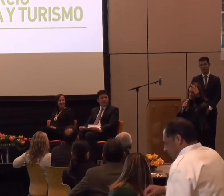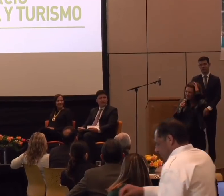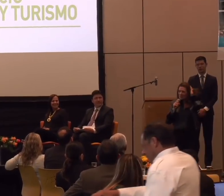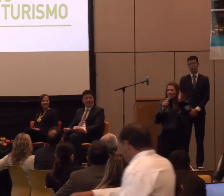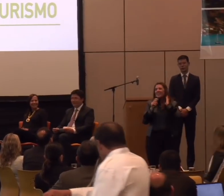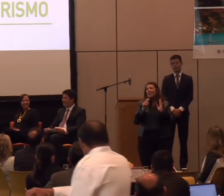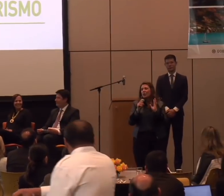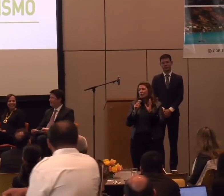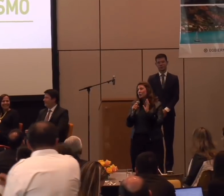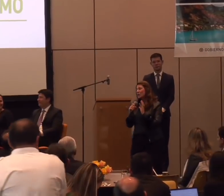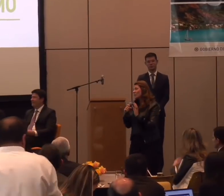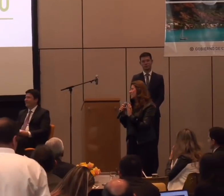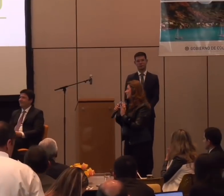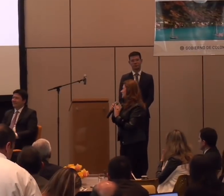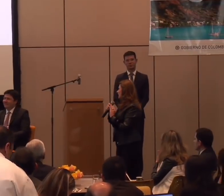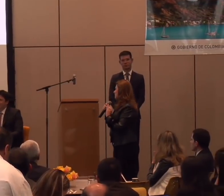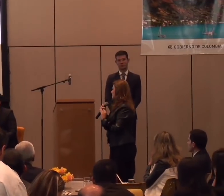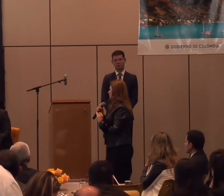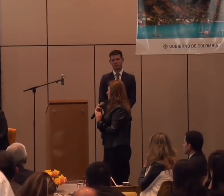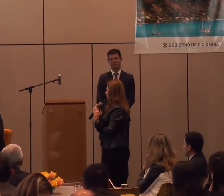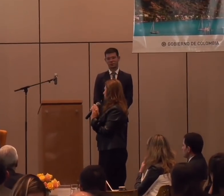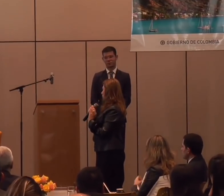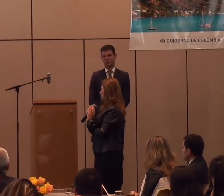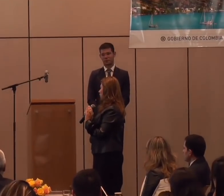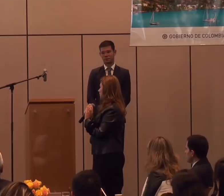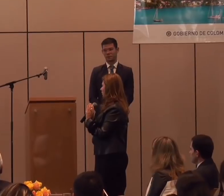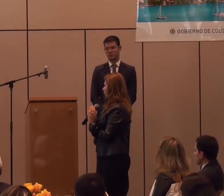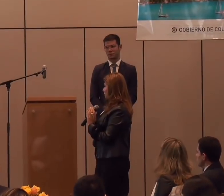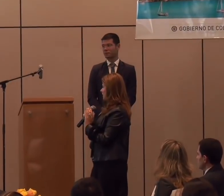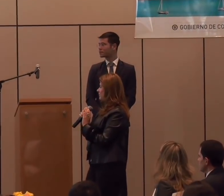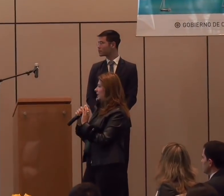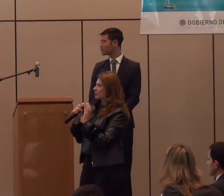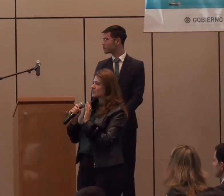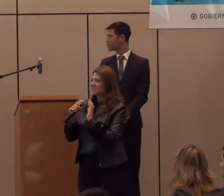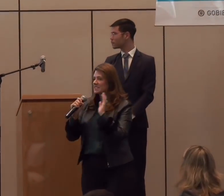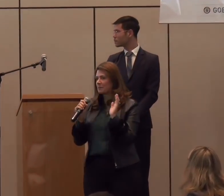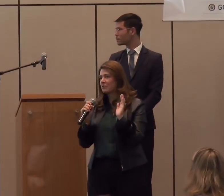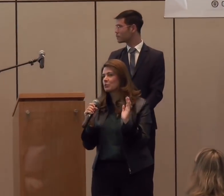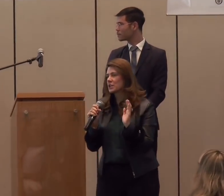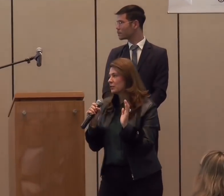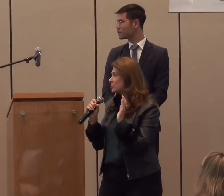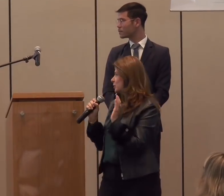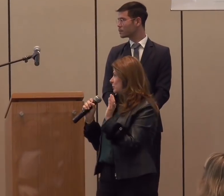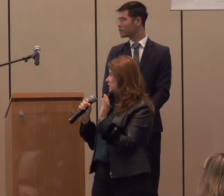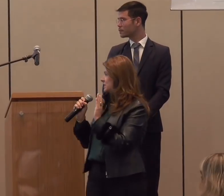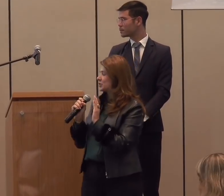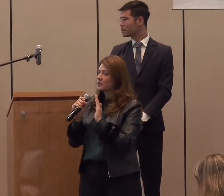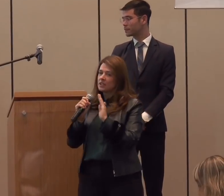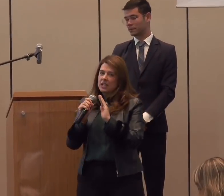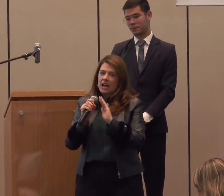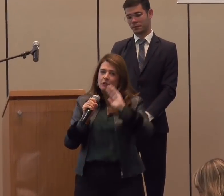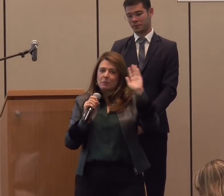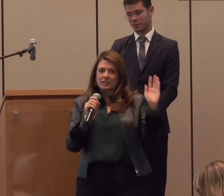nacimos con un único fin era ser el administrador del patrimonio autónomo de pro colombia entonces el esquema fiduciario funciona muy